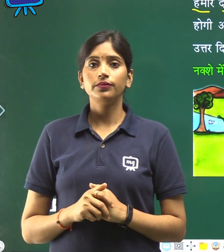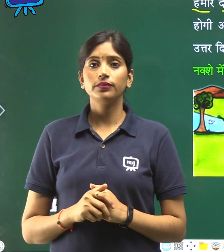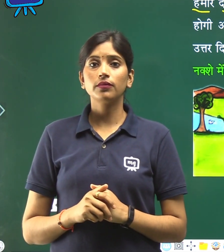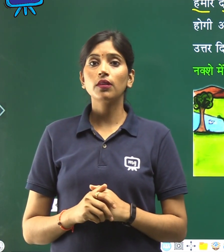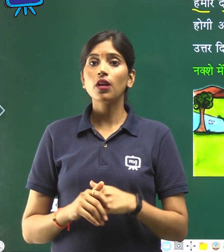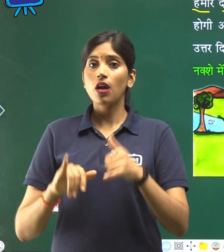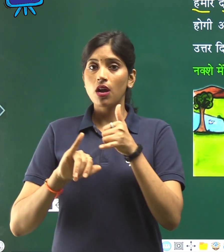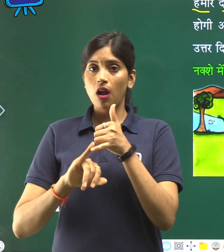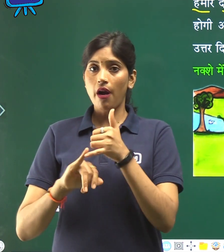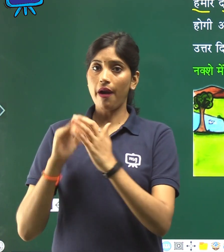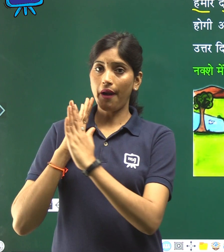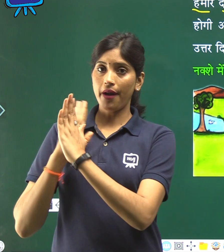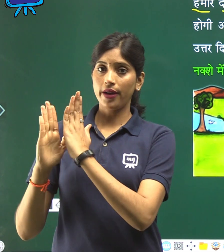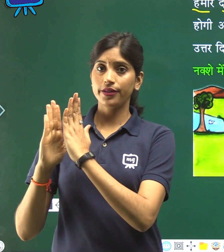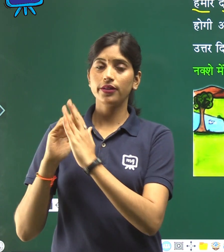दक्षिण दिशा